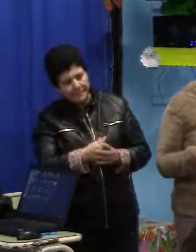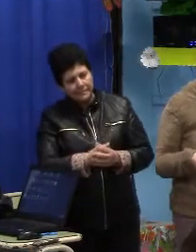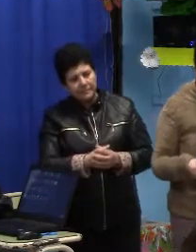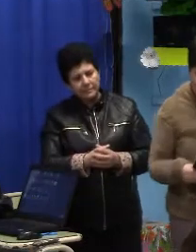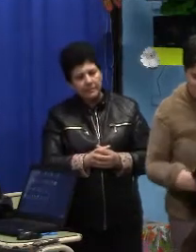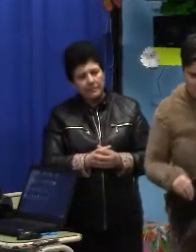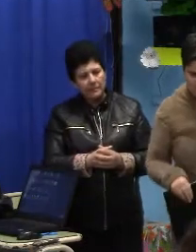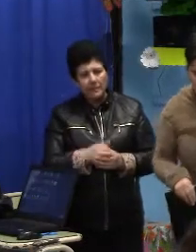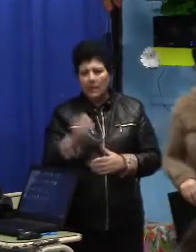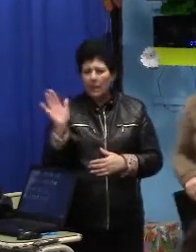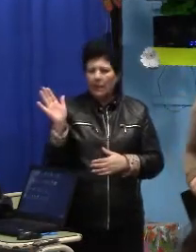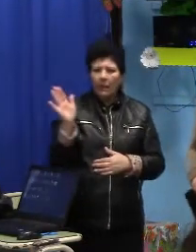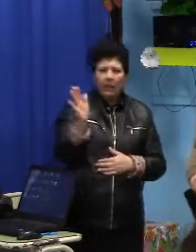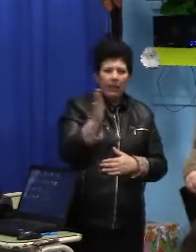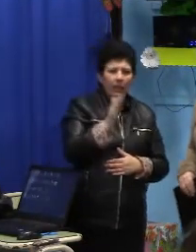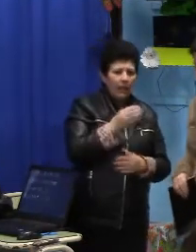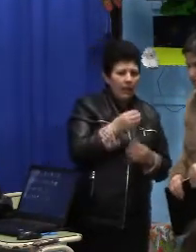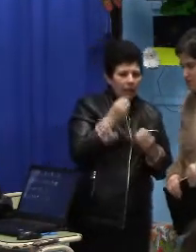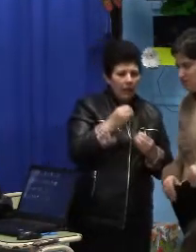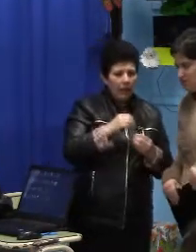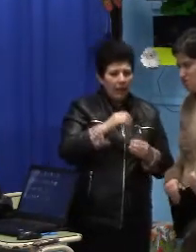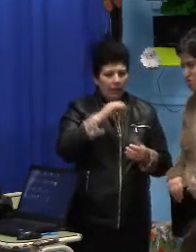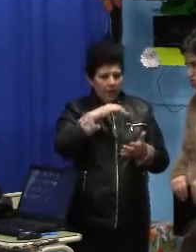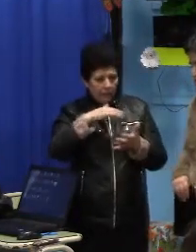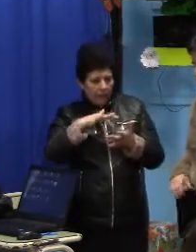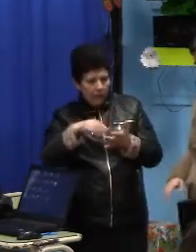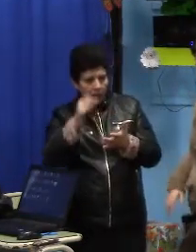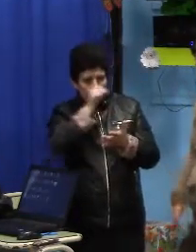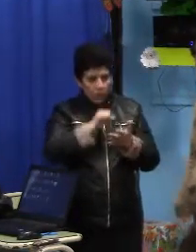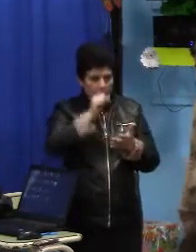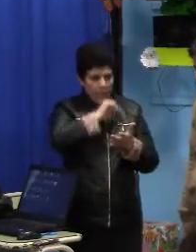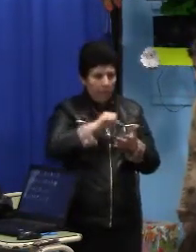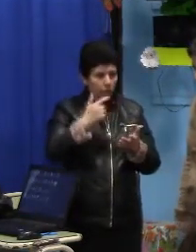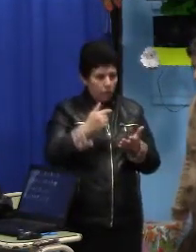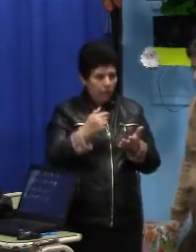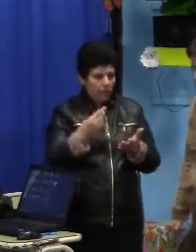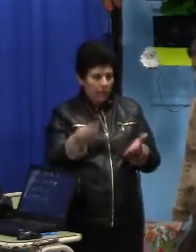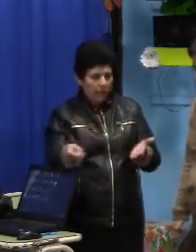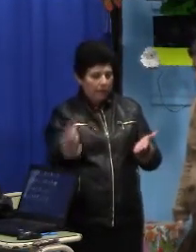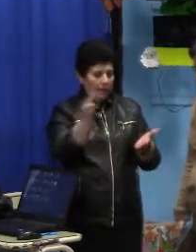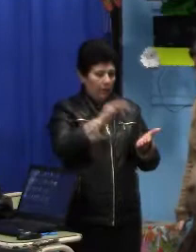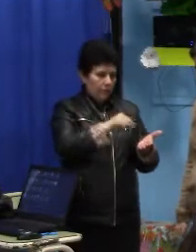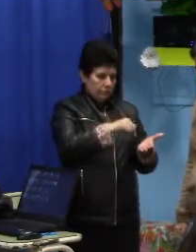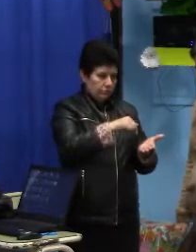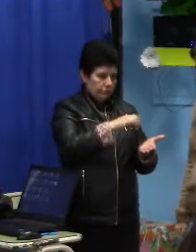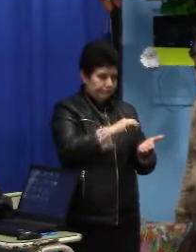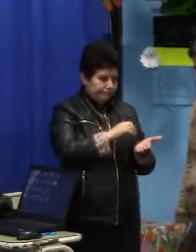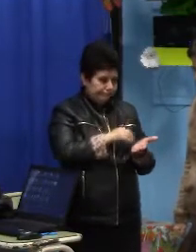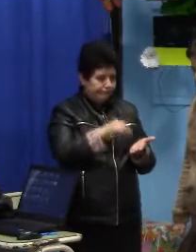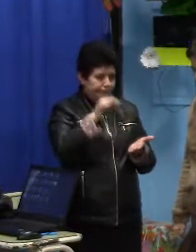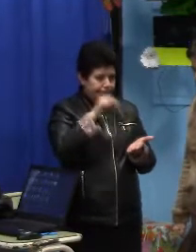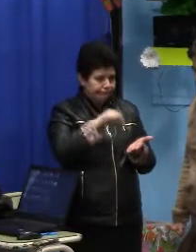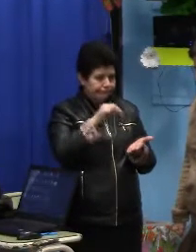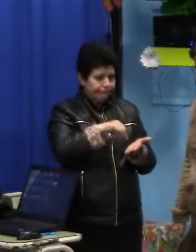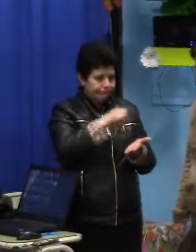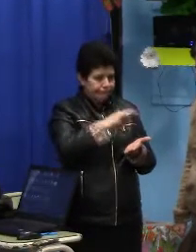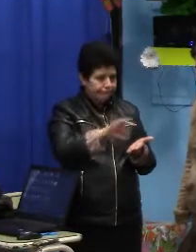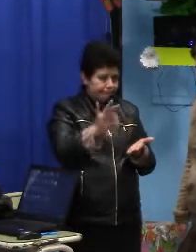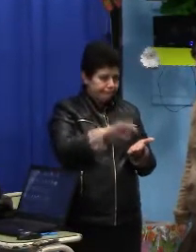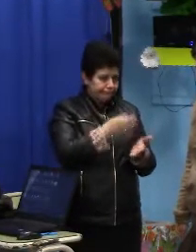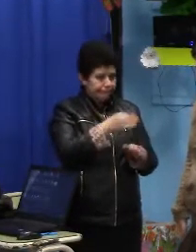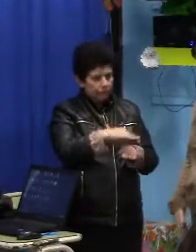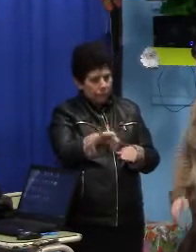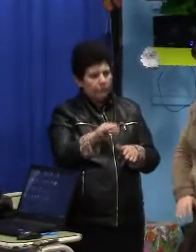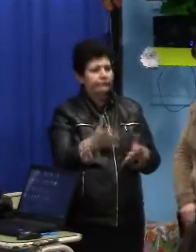Todas las partituras las tiene que pasar a braille. Y los que saben música saben que hay